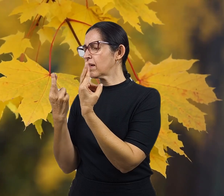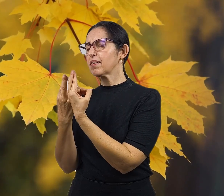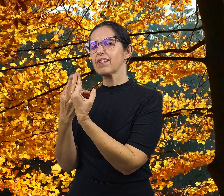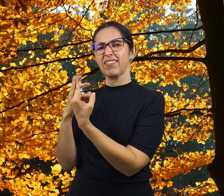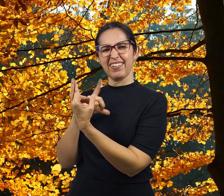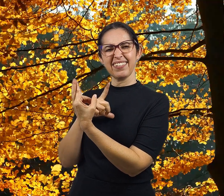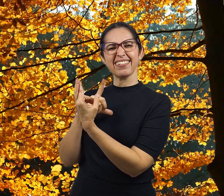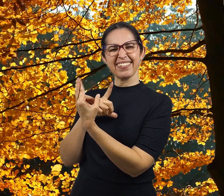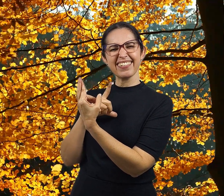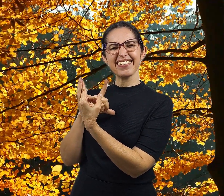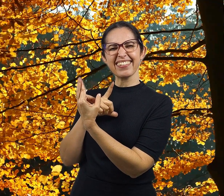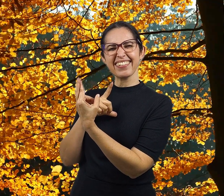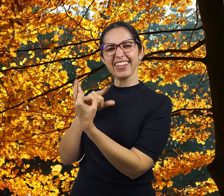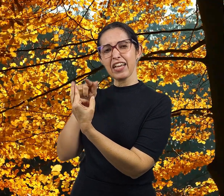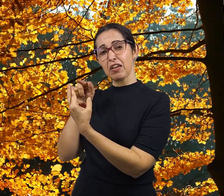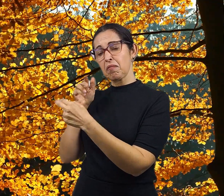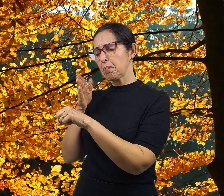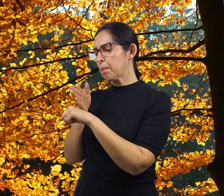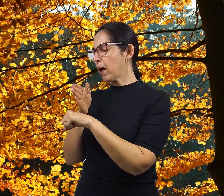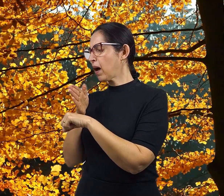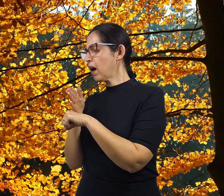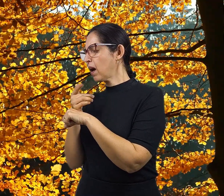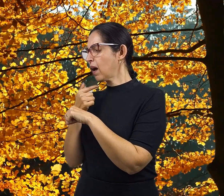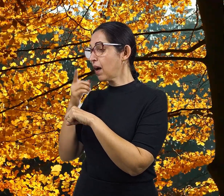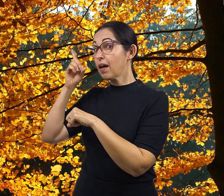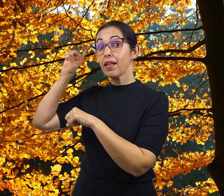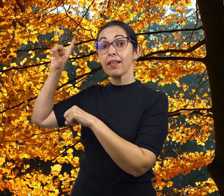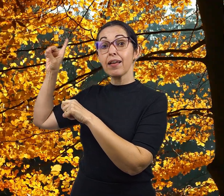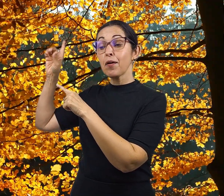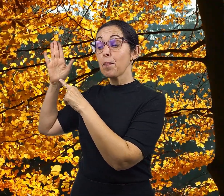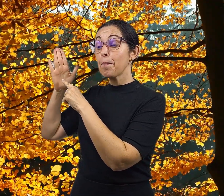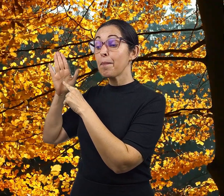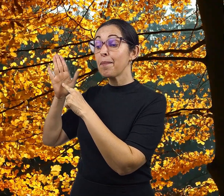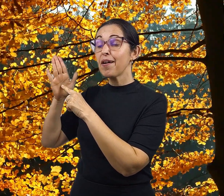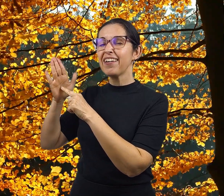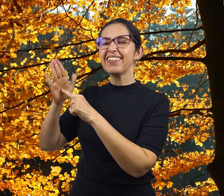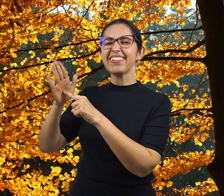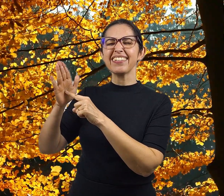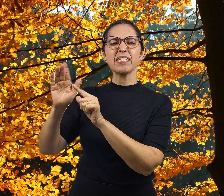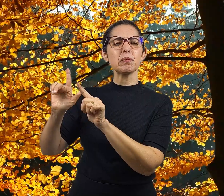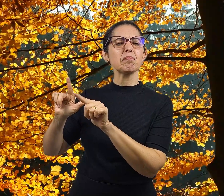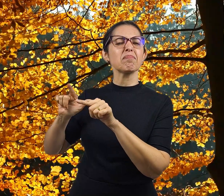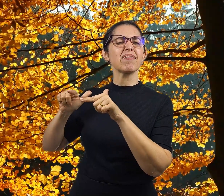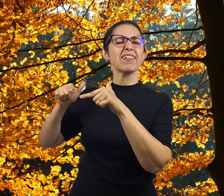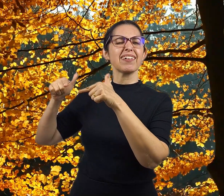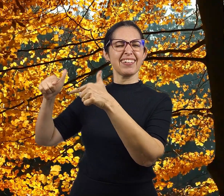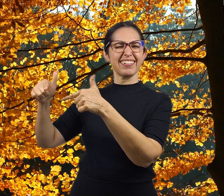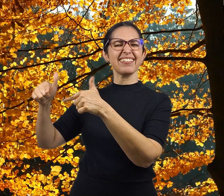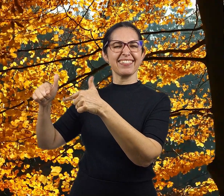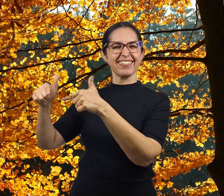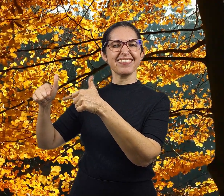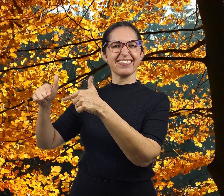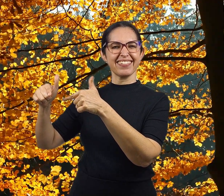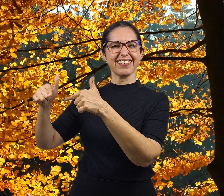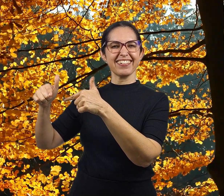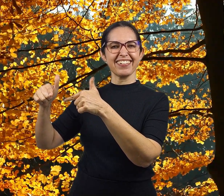culto, e você vê Deus mostrando a igreja, Deus mostrando a sua casa como um